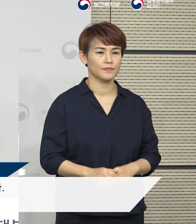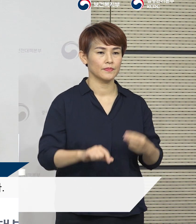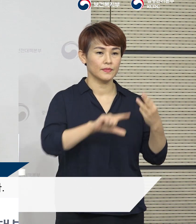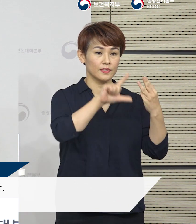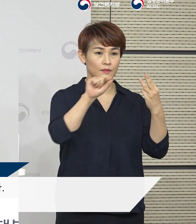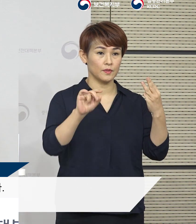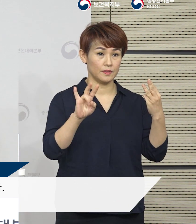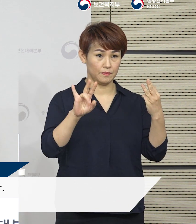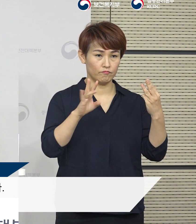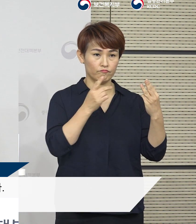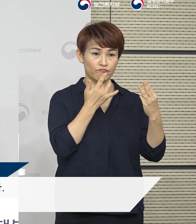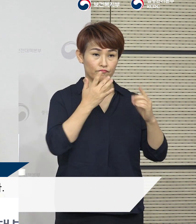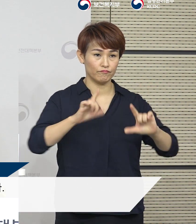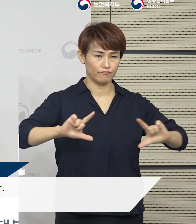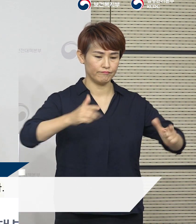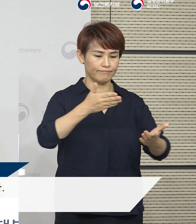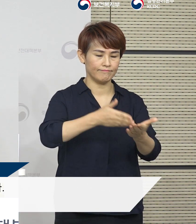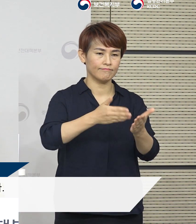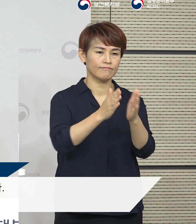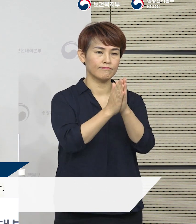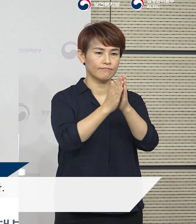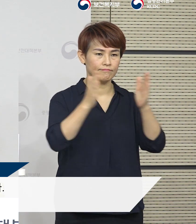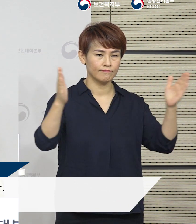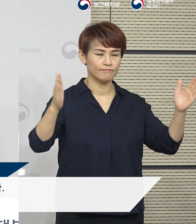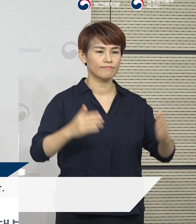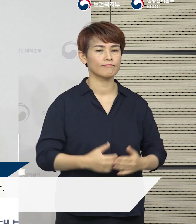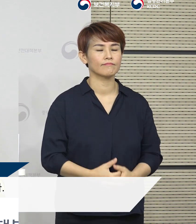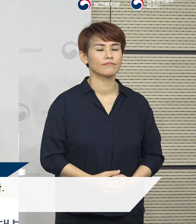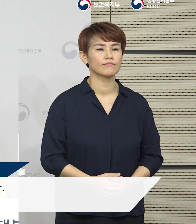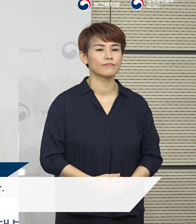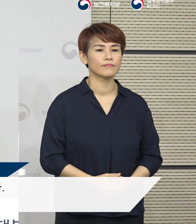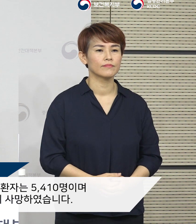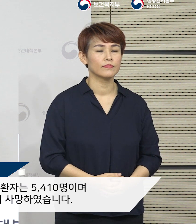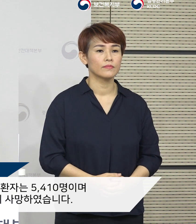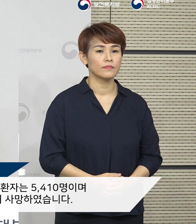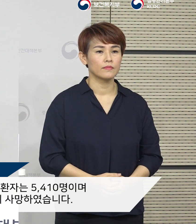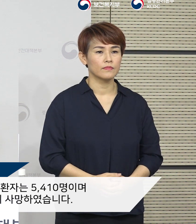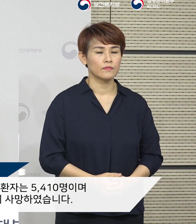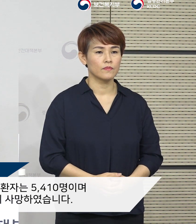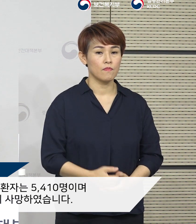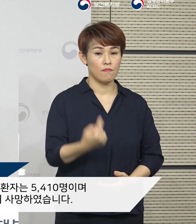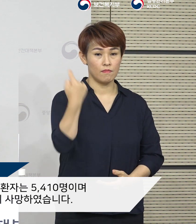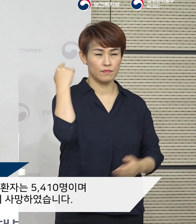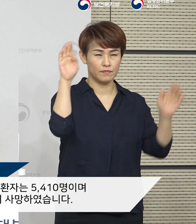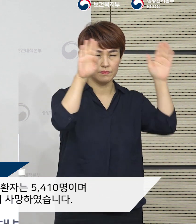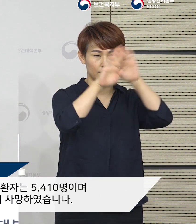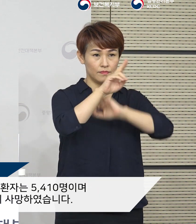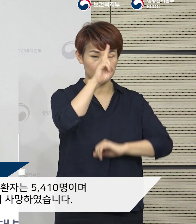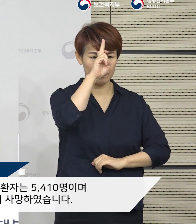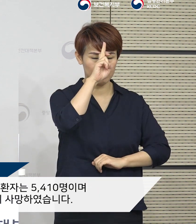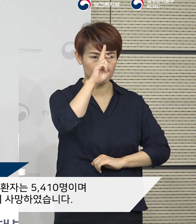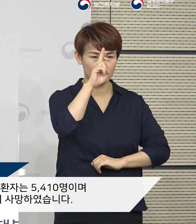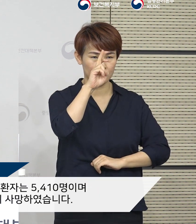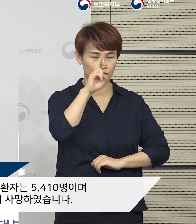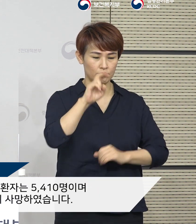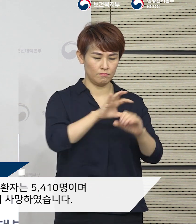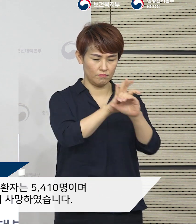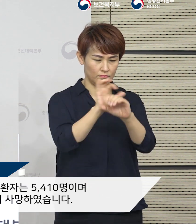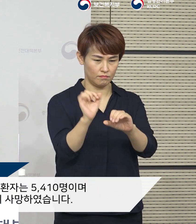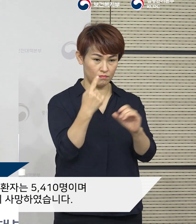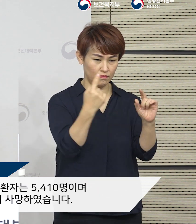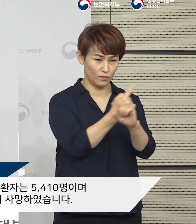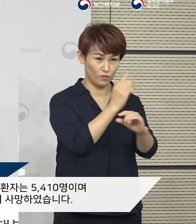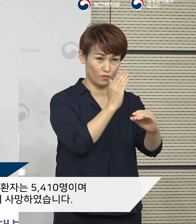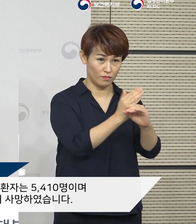3월 24일 화요일 정례 브리핑을 시작하겠습니다. 금일 오전 0시 기준 코로나19로 치료받고